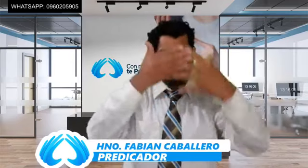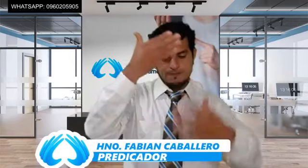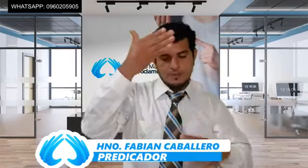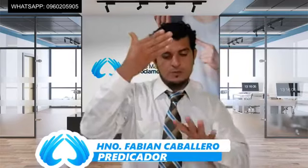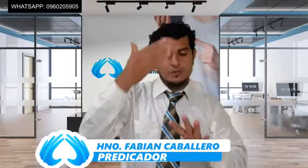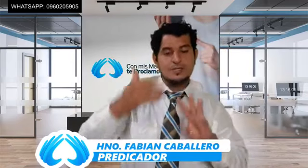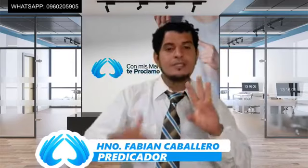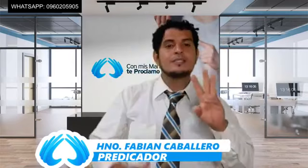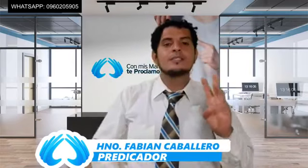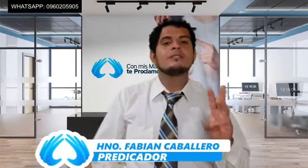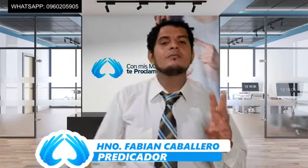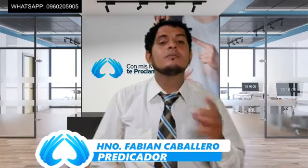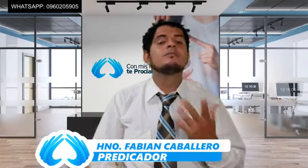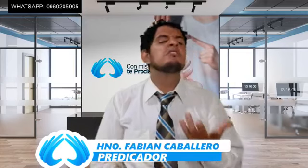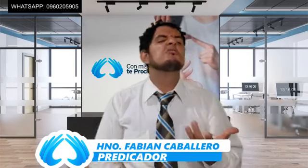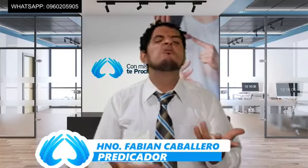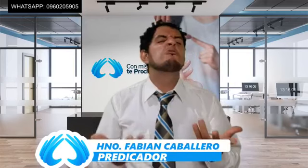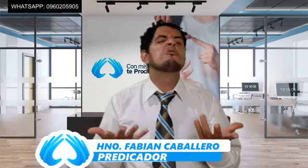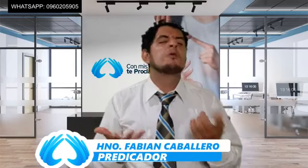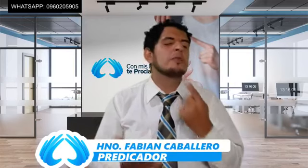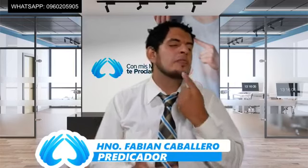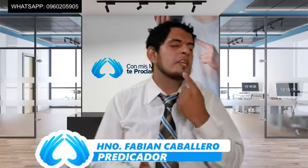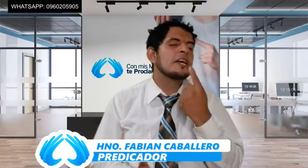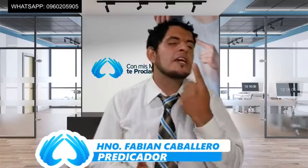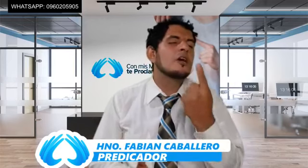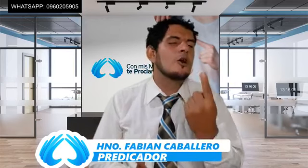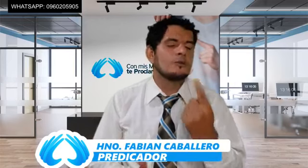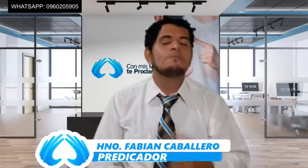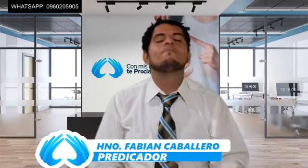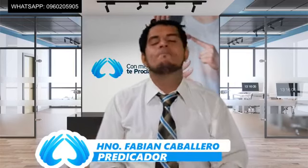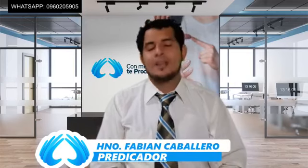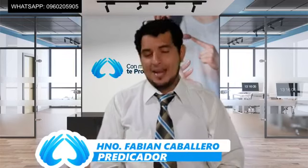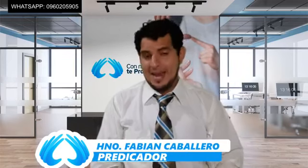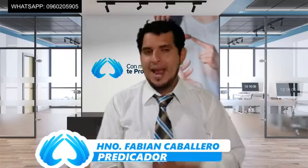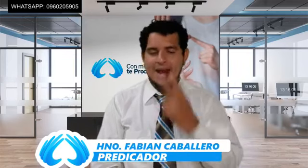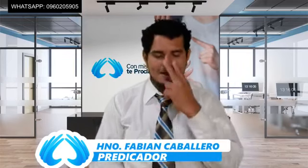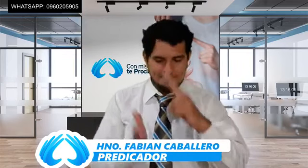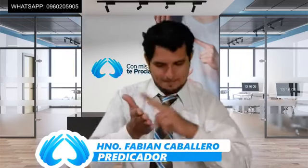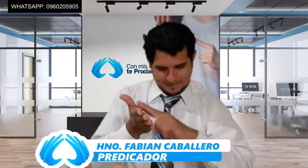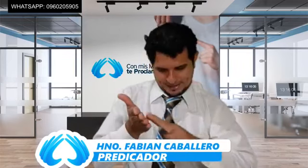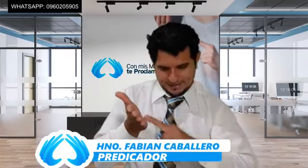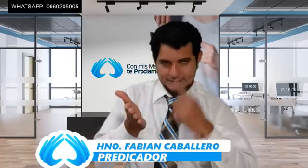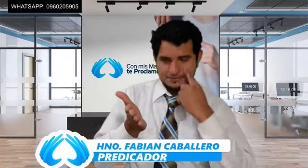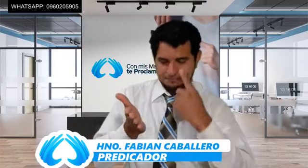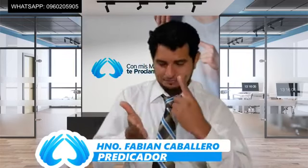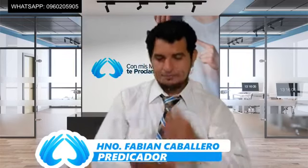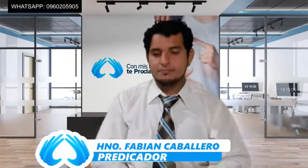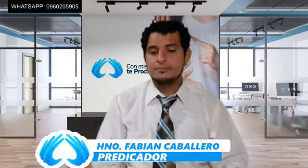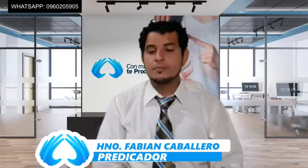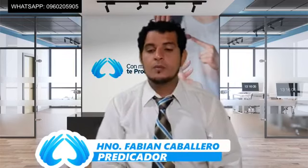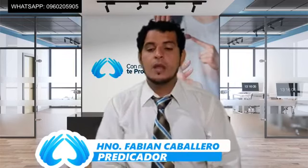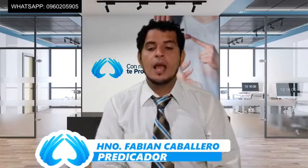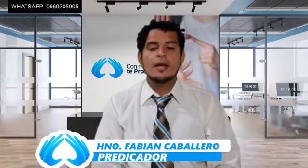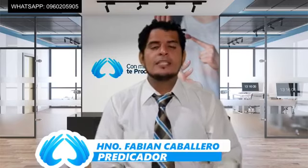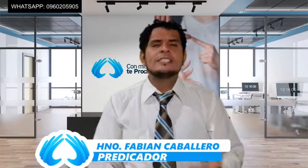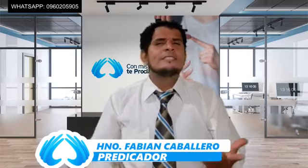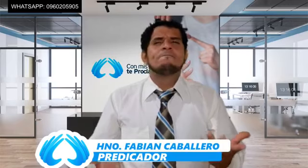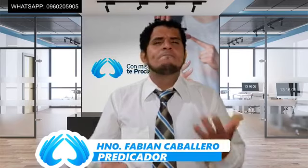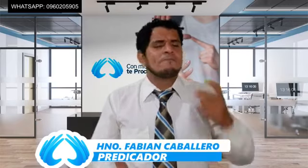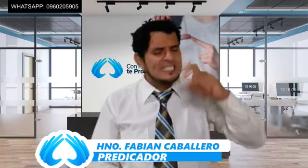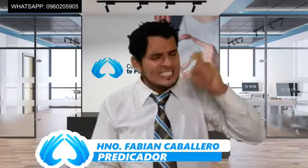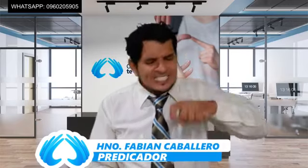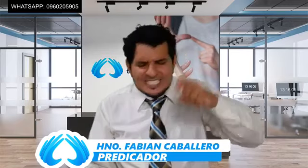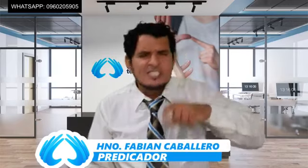a leer en Lucas 24, 46. ¿Qué dice la palabra de Dios? Vamos a